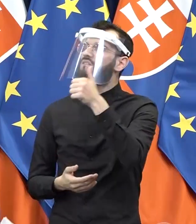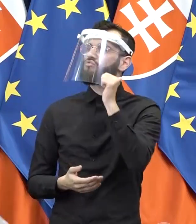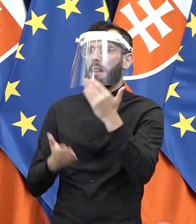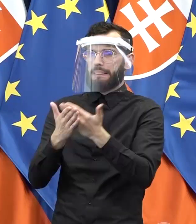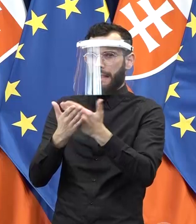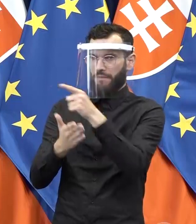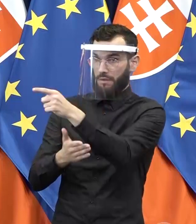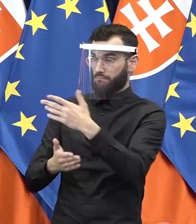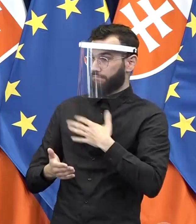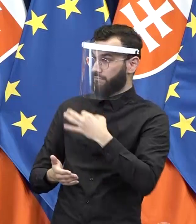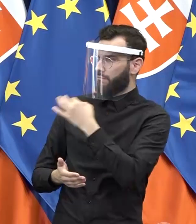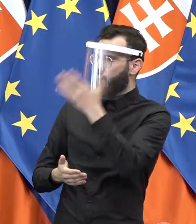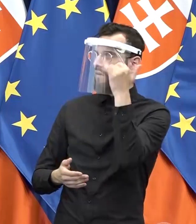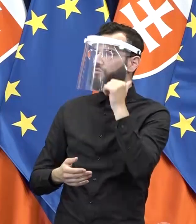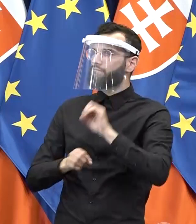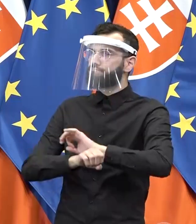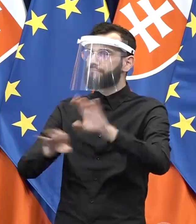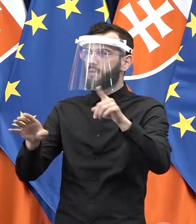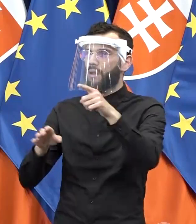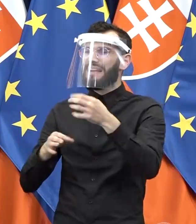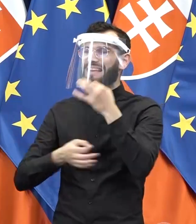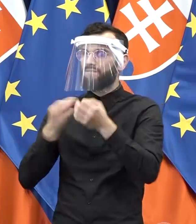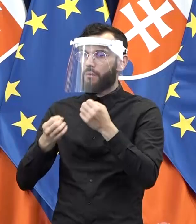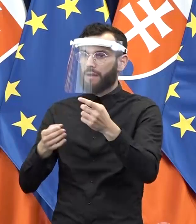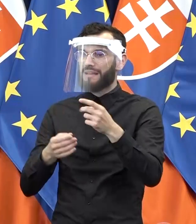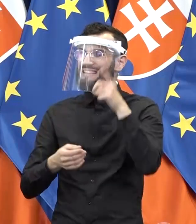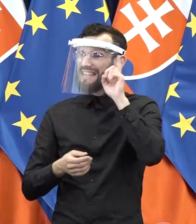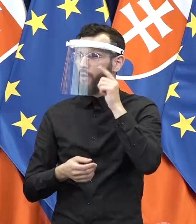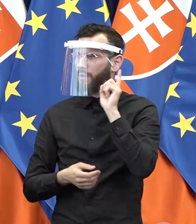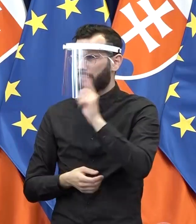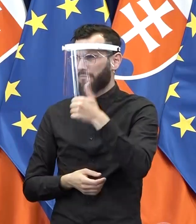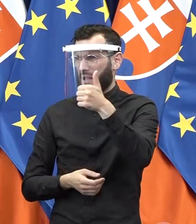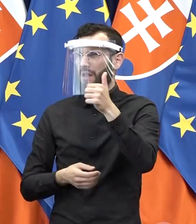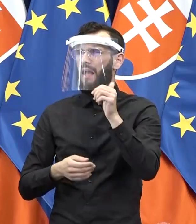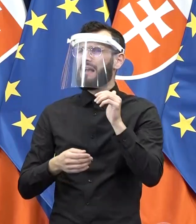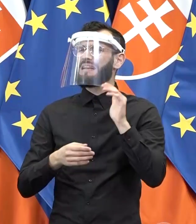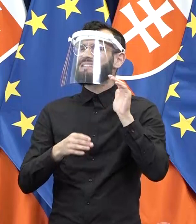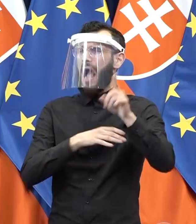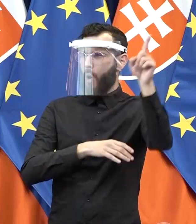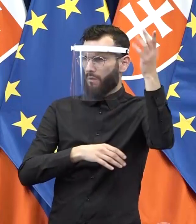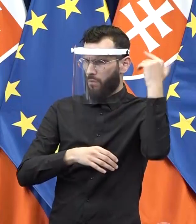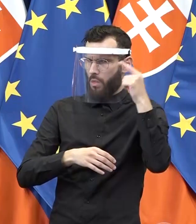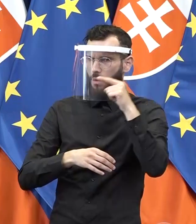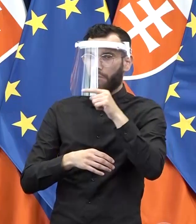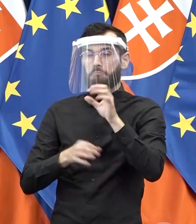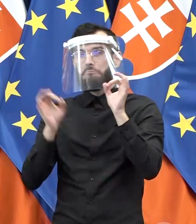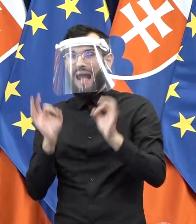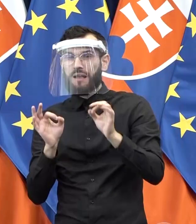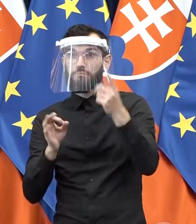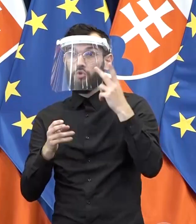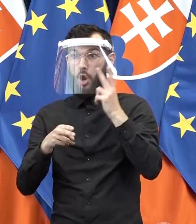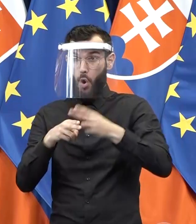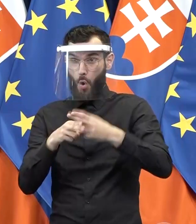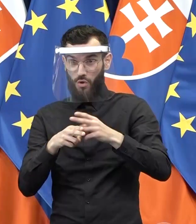Napríklad aj naša televízia vysielala informáciu, že starosta istého obce na Záhori má podozrenie, kde by ľudia mohli byť